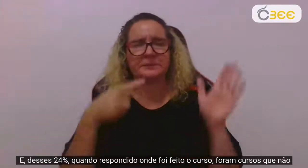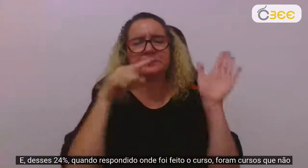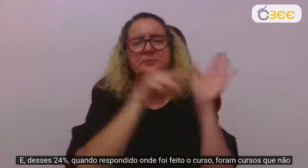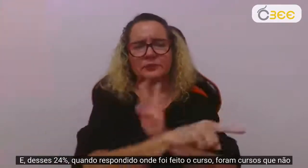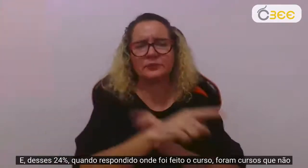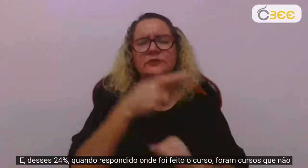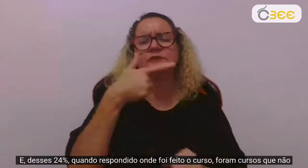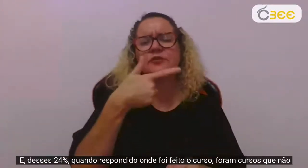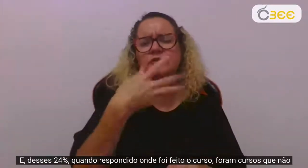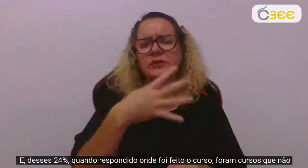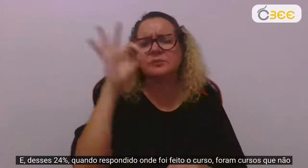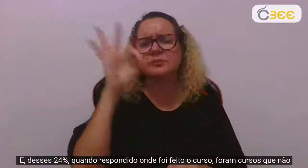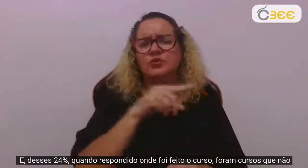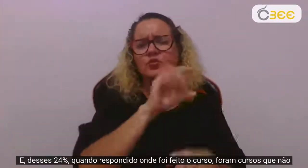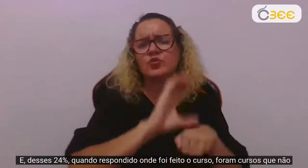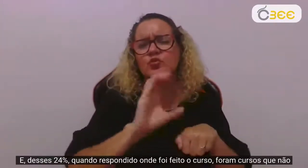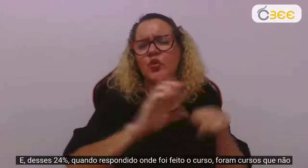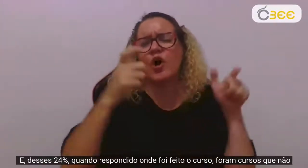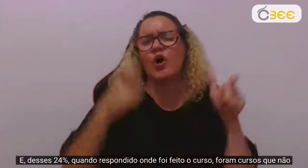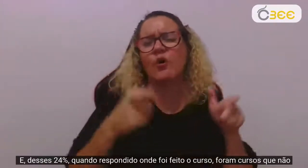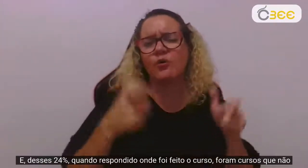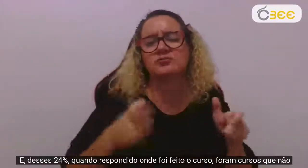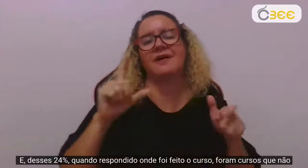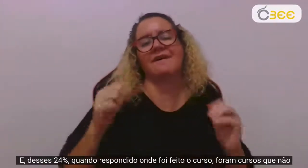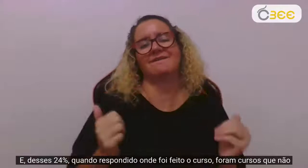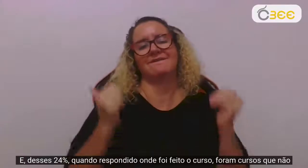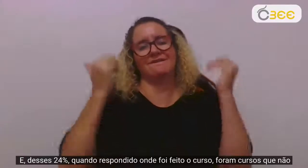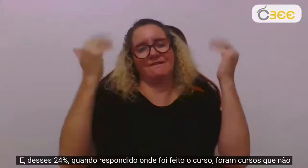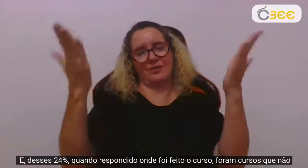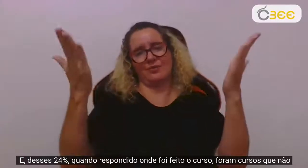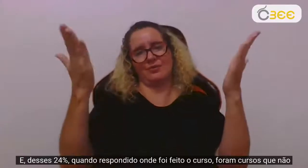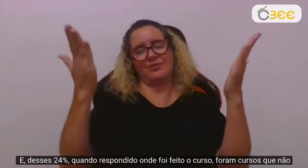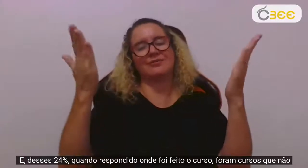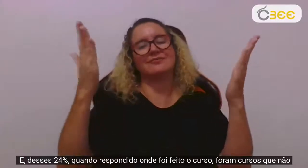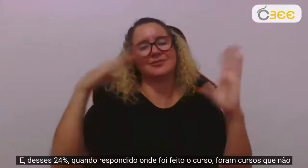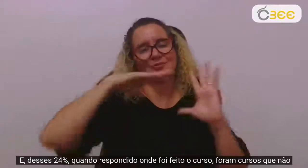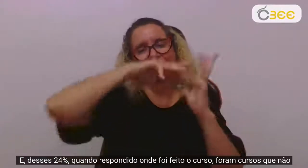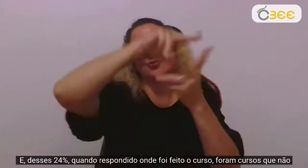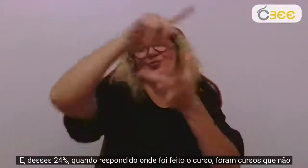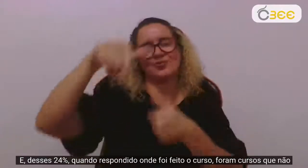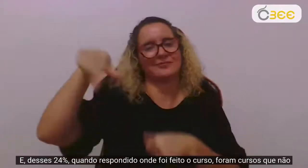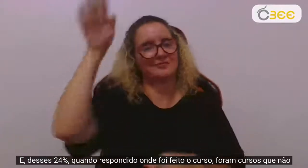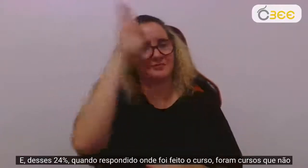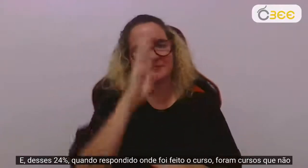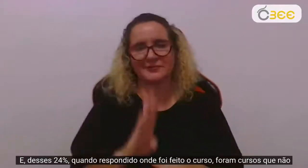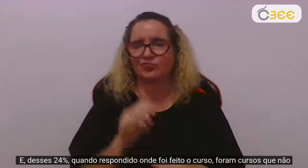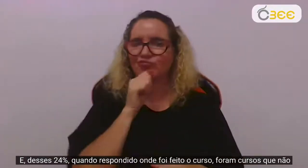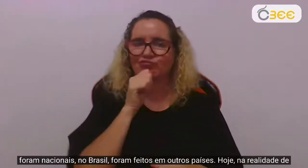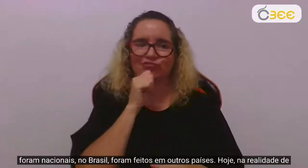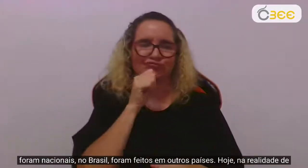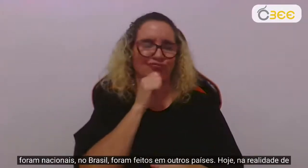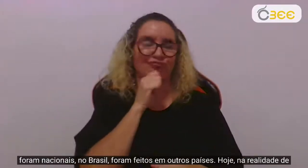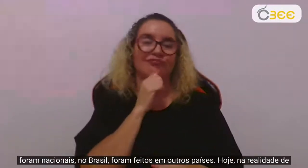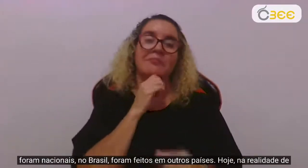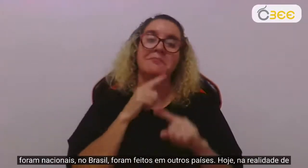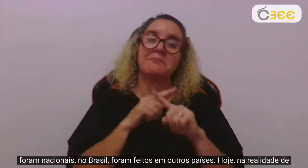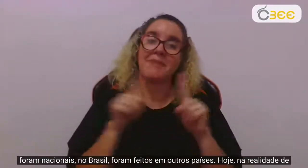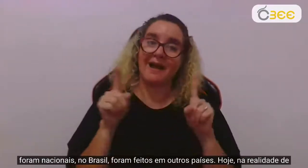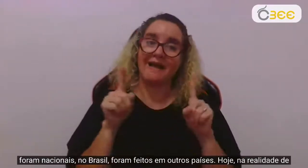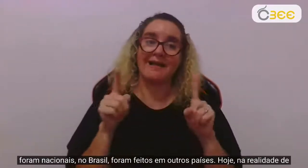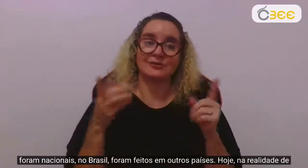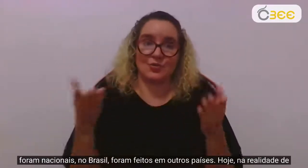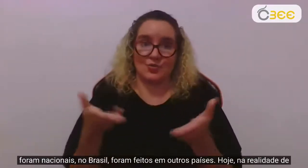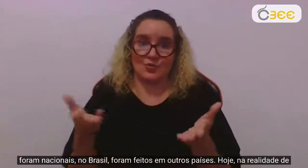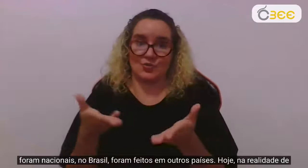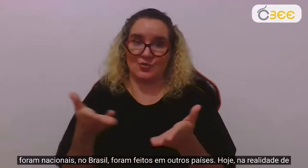24% responderam que sim. Desses 24%, quando respondido aonde foi feito o curso, foram cursos